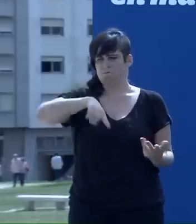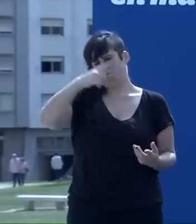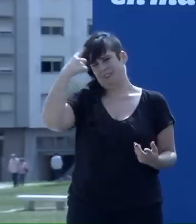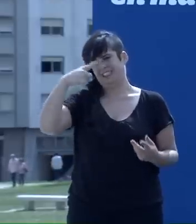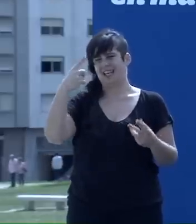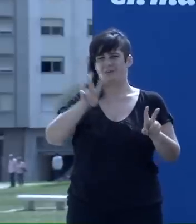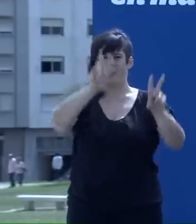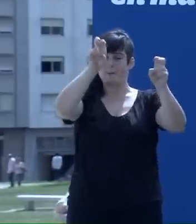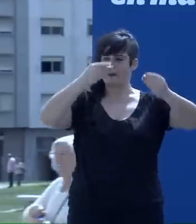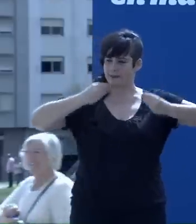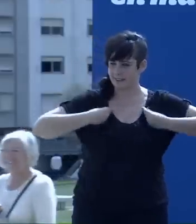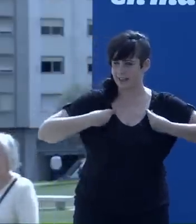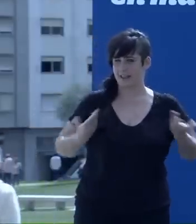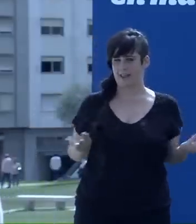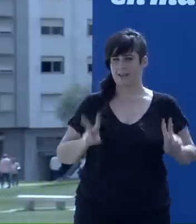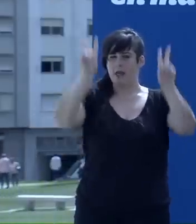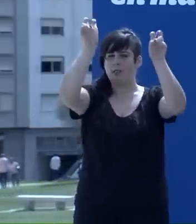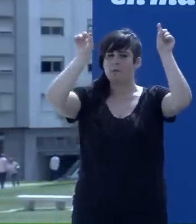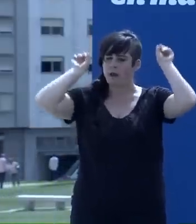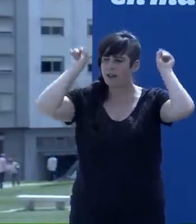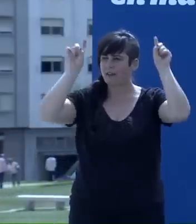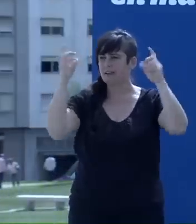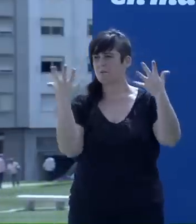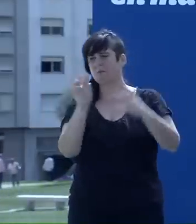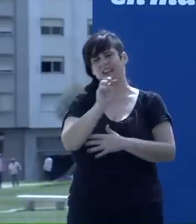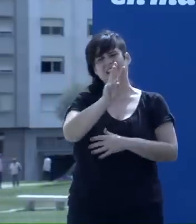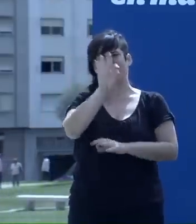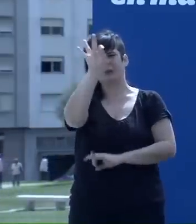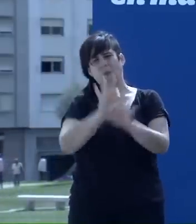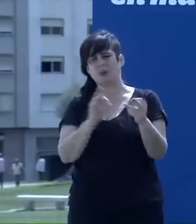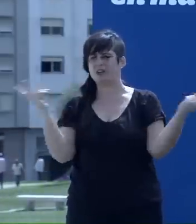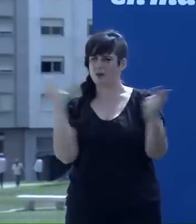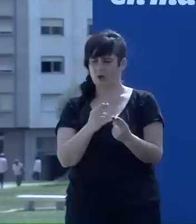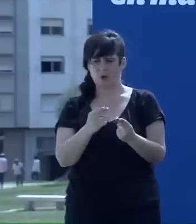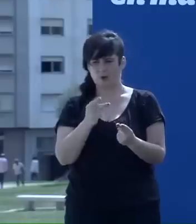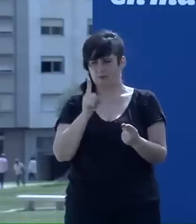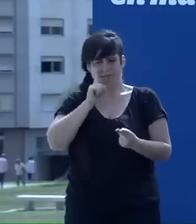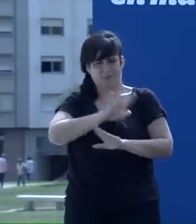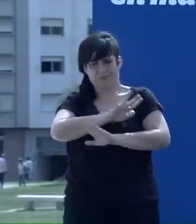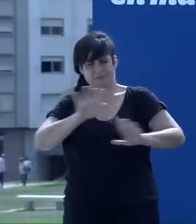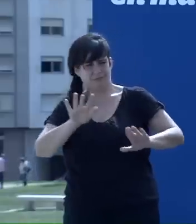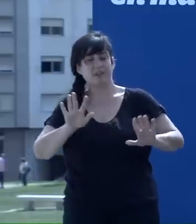sabemos o que se recorta no ensino, entre 13 e 18%, unha barbaridade. Pero